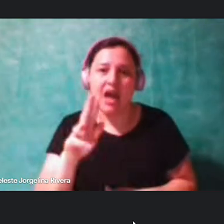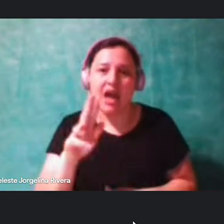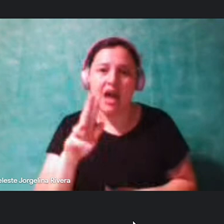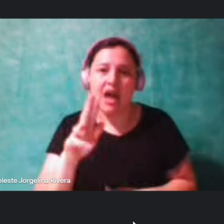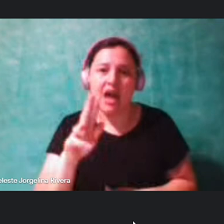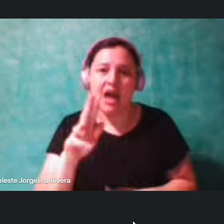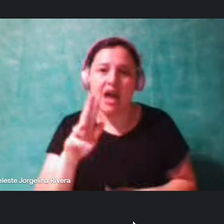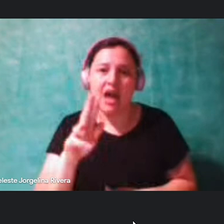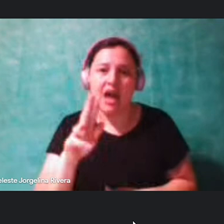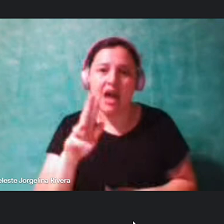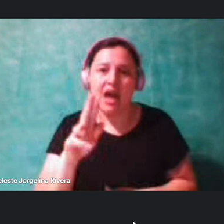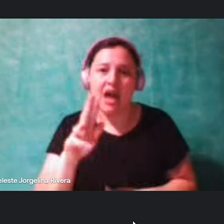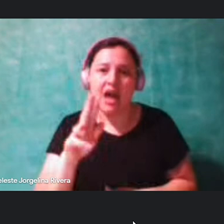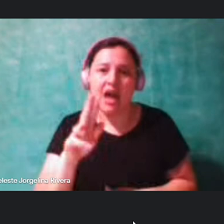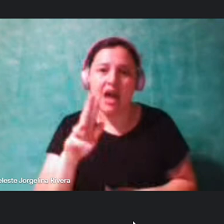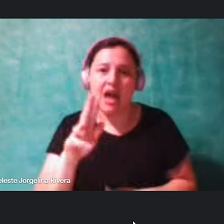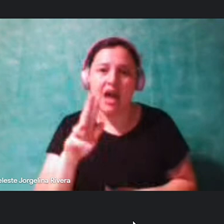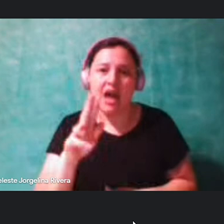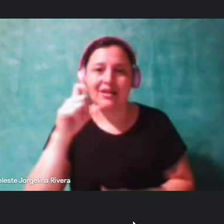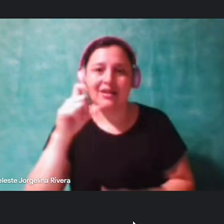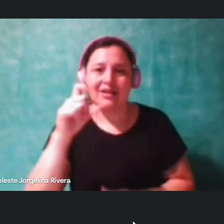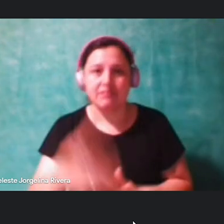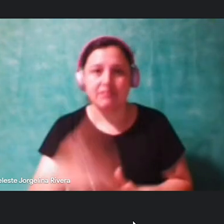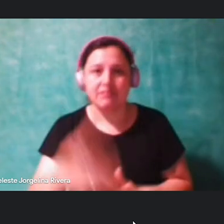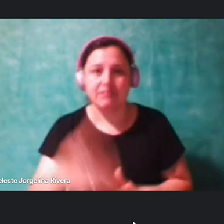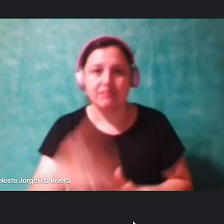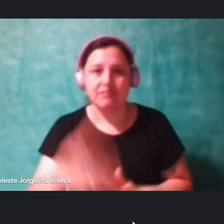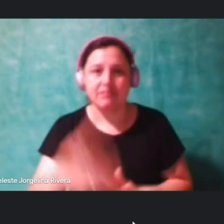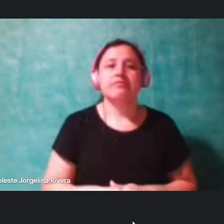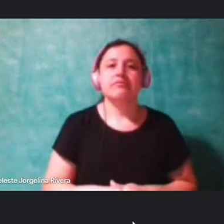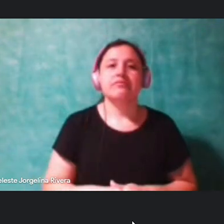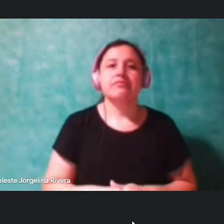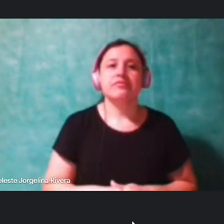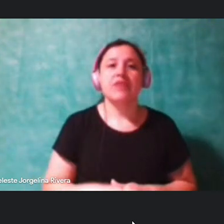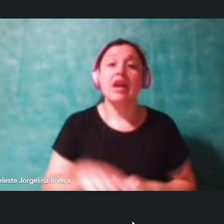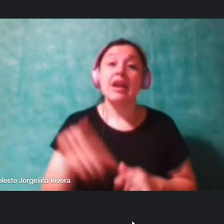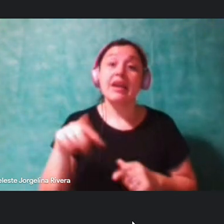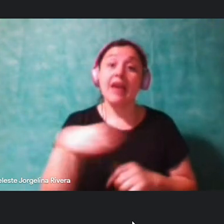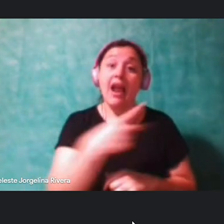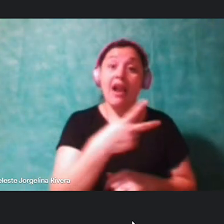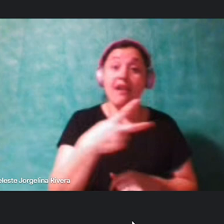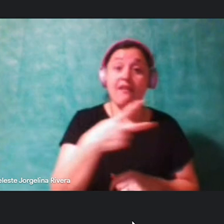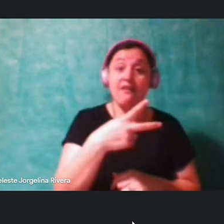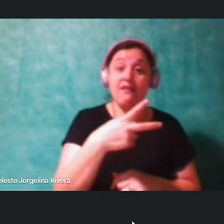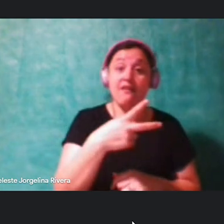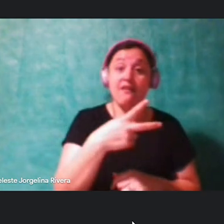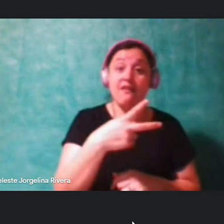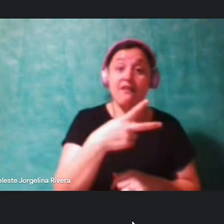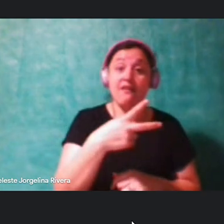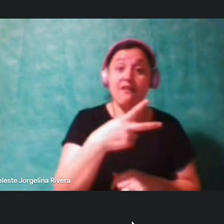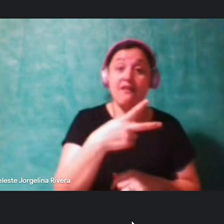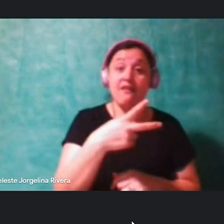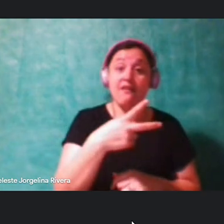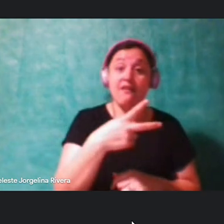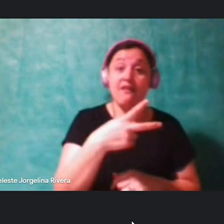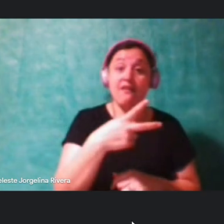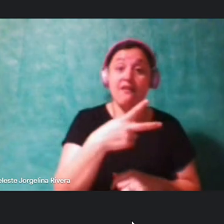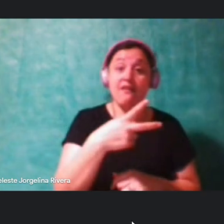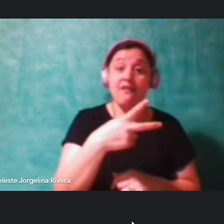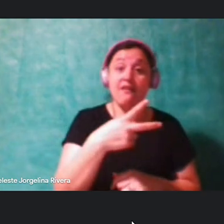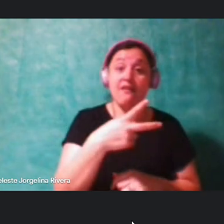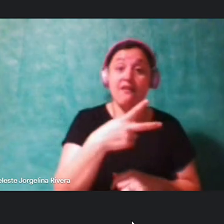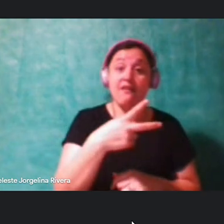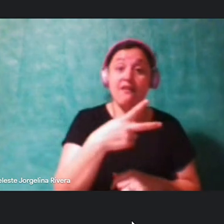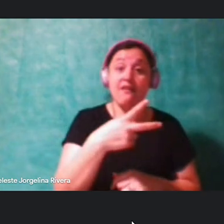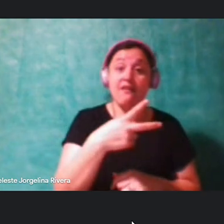Cool, May. Bien. May. My es así Might. se ¿Qué más?